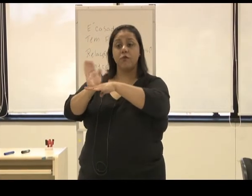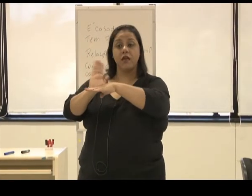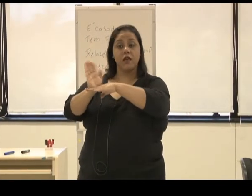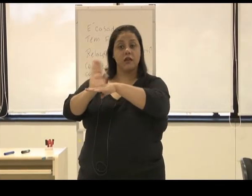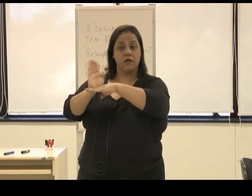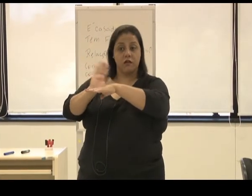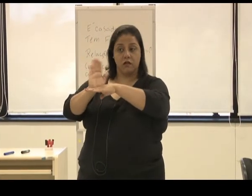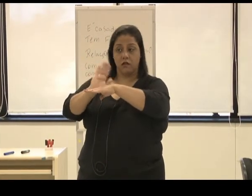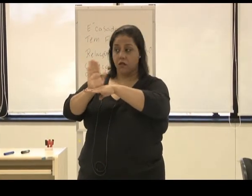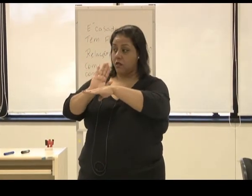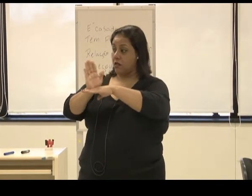filme.